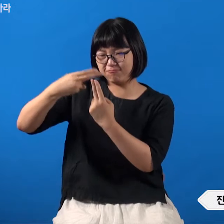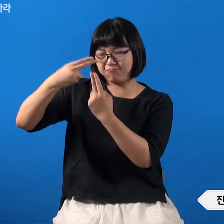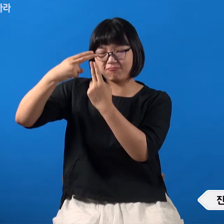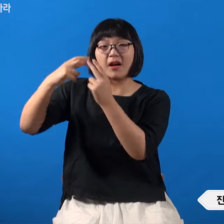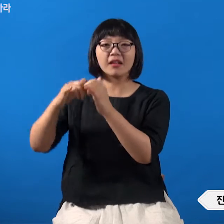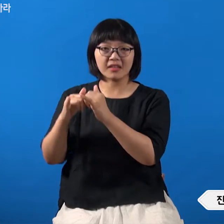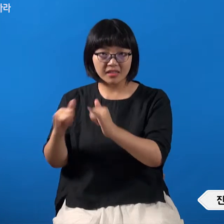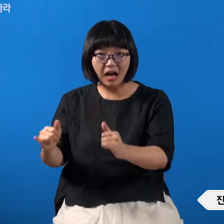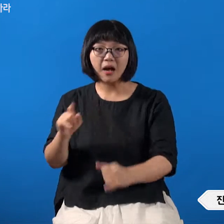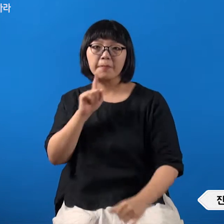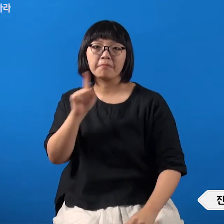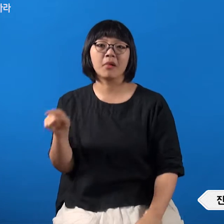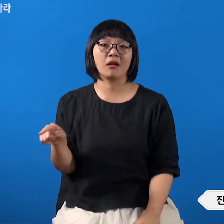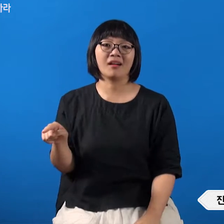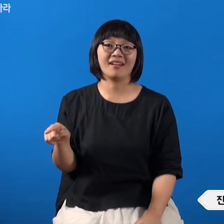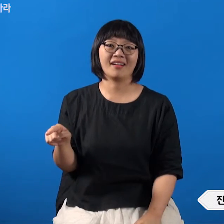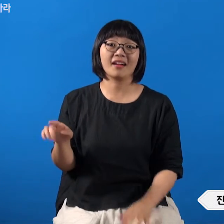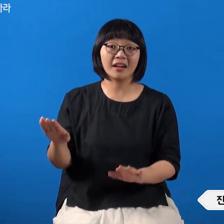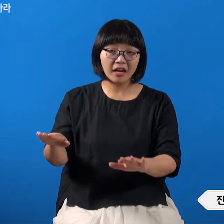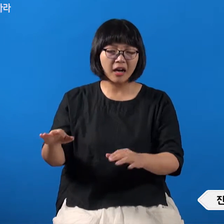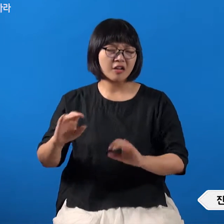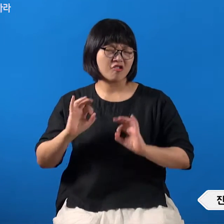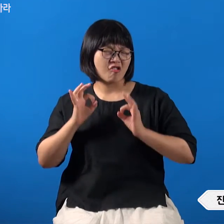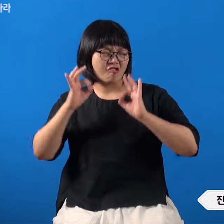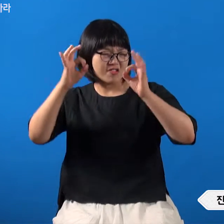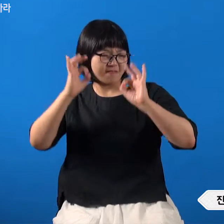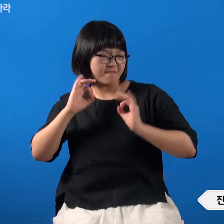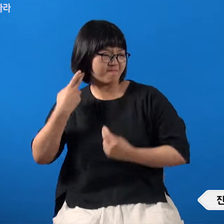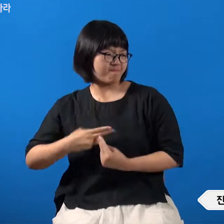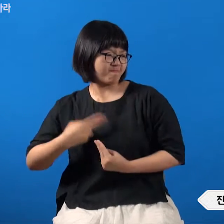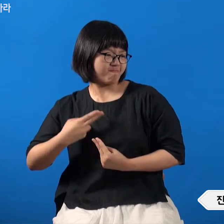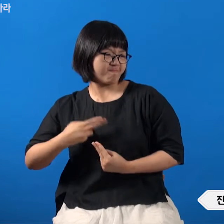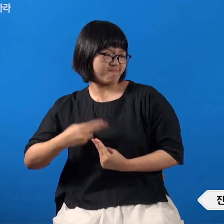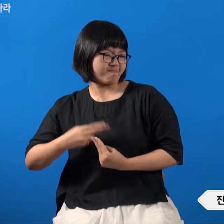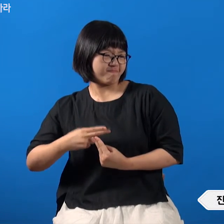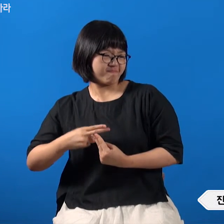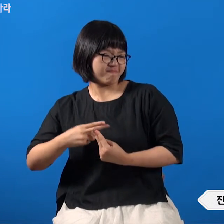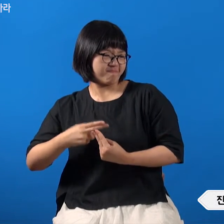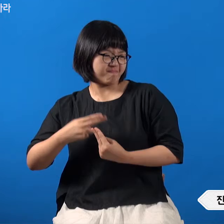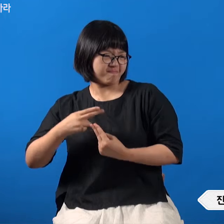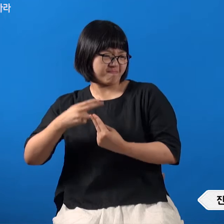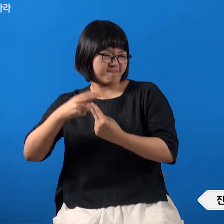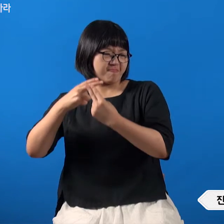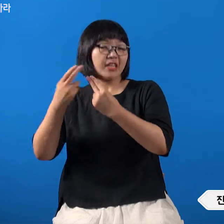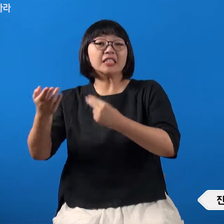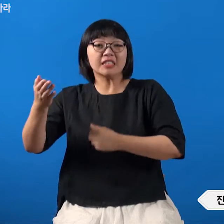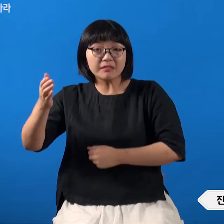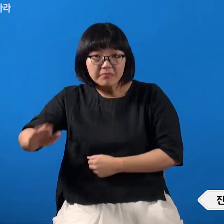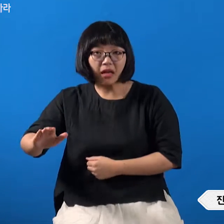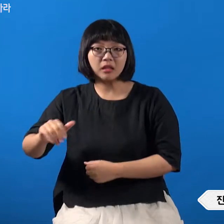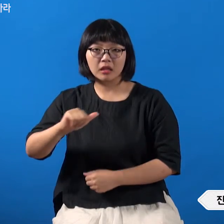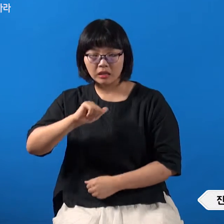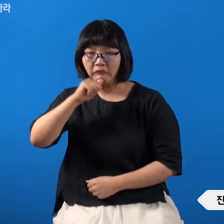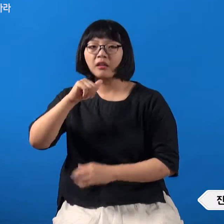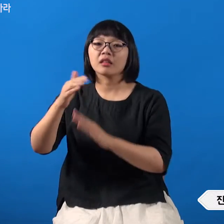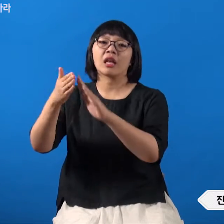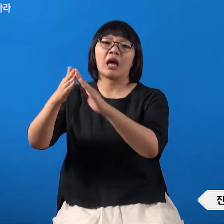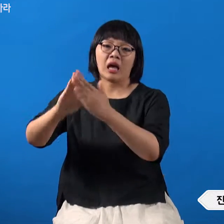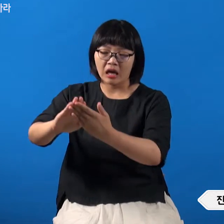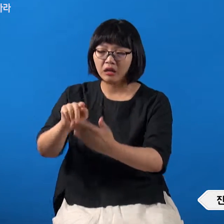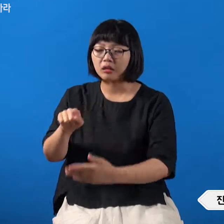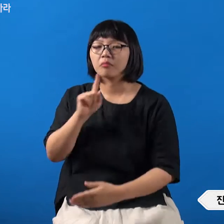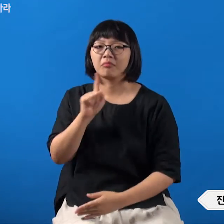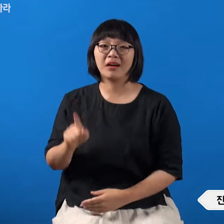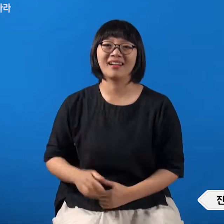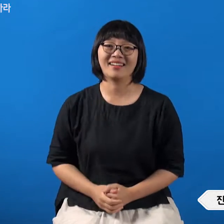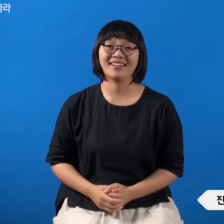삶을 살지만 오히려 더 가난하다라고 성경은 말씀하고 있습니다. 그래서 이